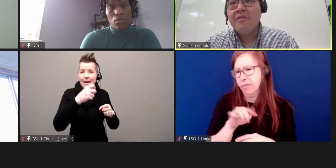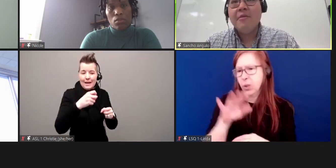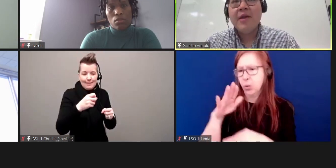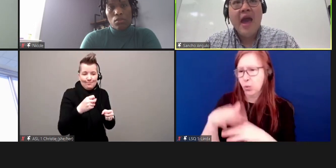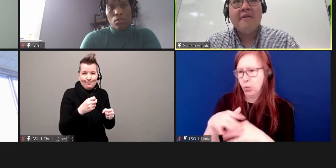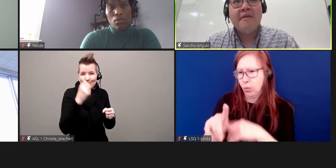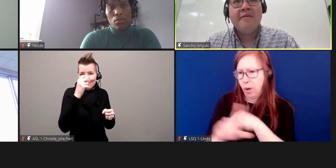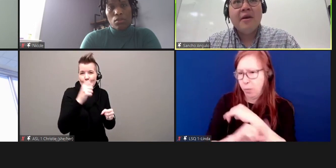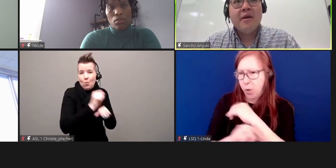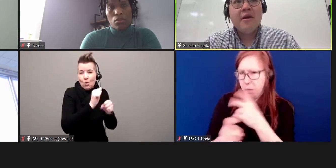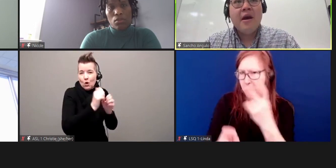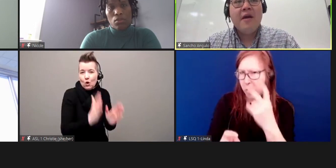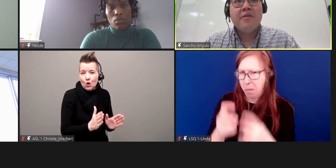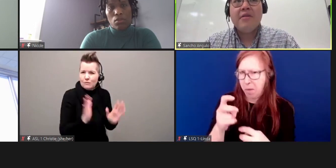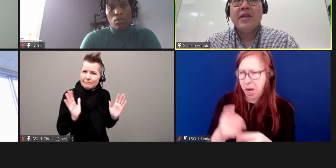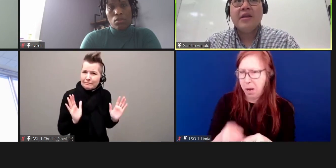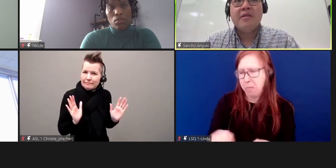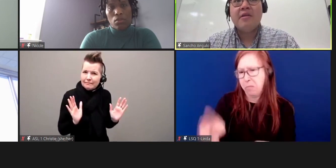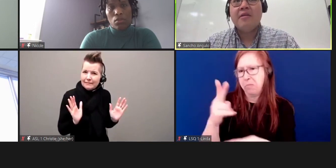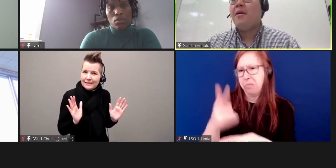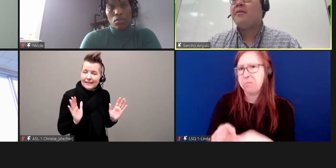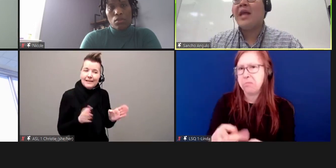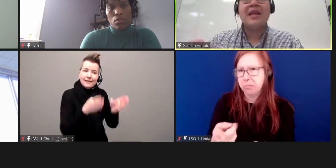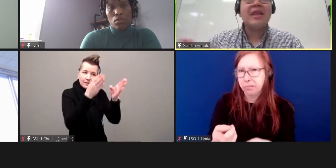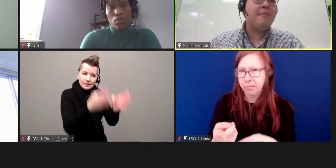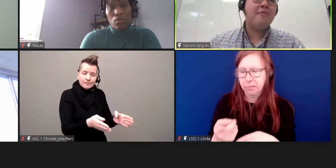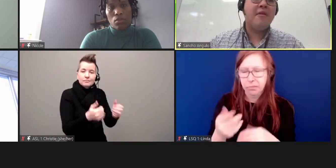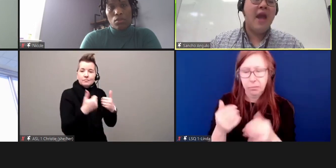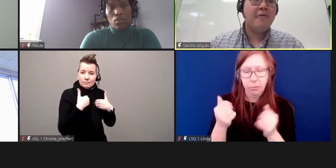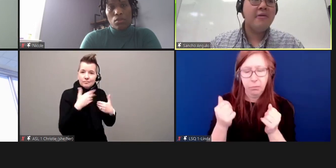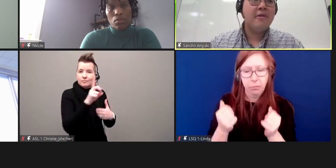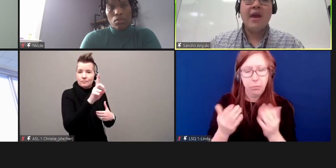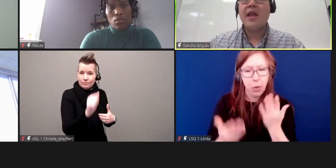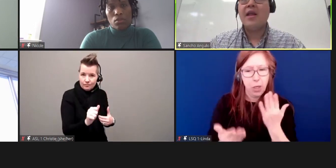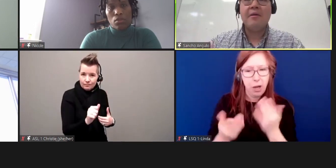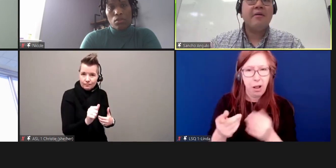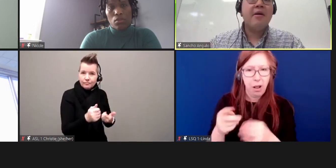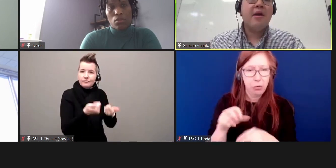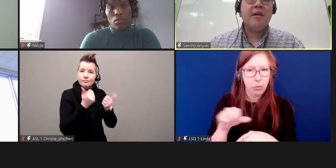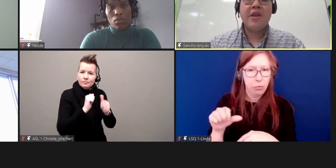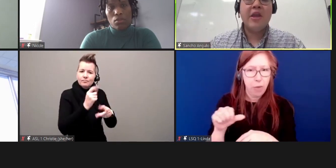problème, qui est peut-être simplement neurodivergent, plus